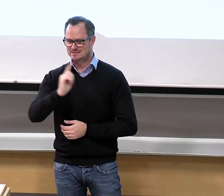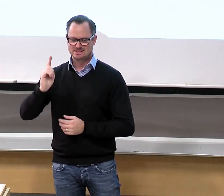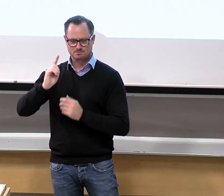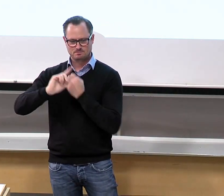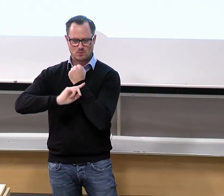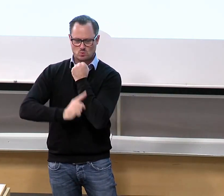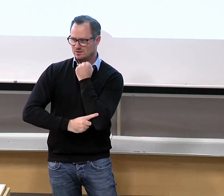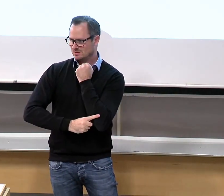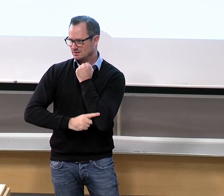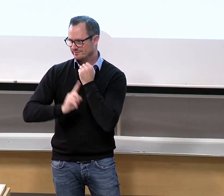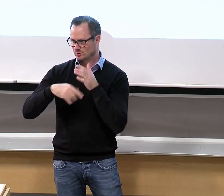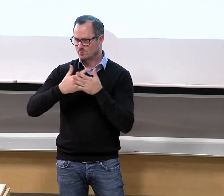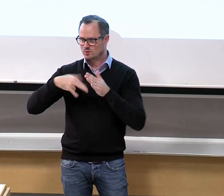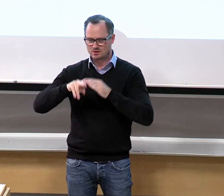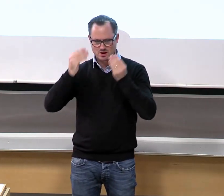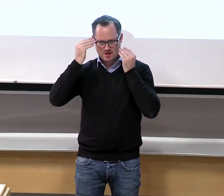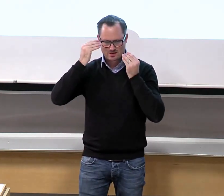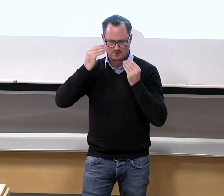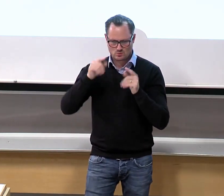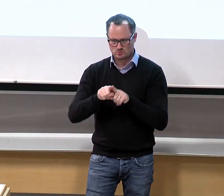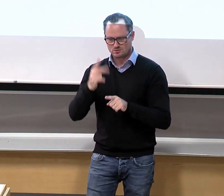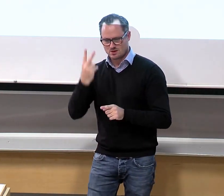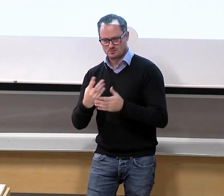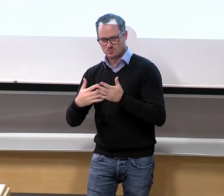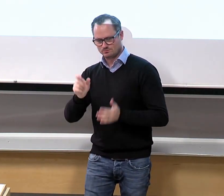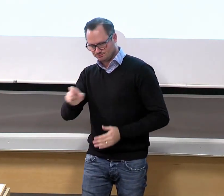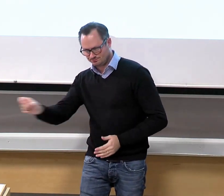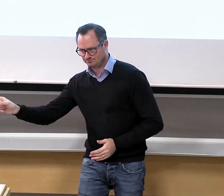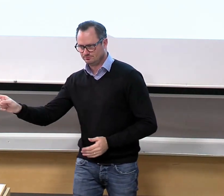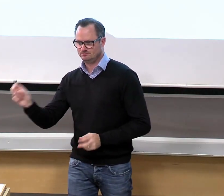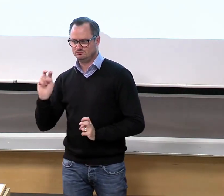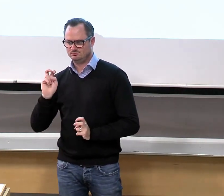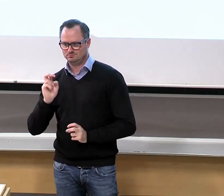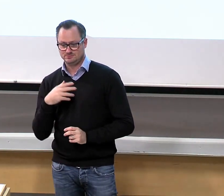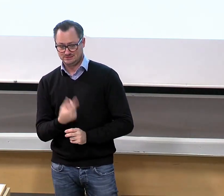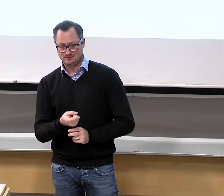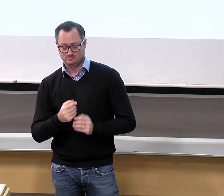processbarhetsteorin. Och därför så har jag också använt mig av den, för att det är lite mer av en universell modell.